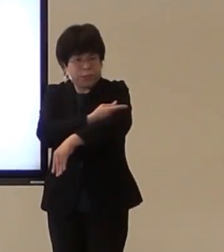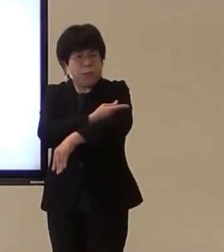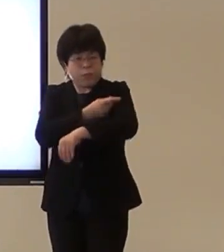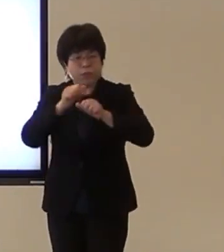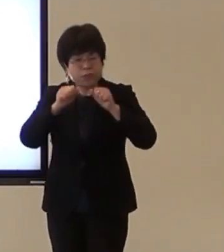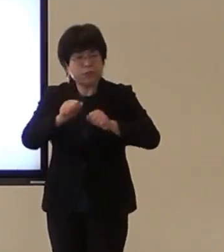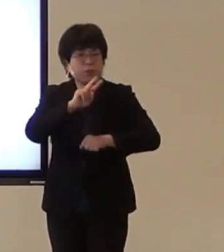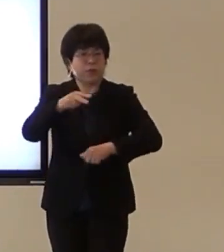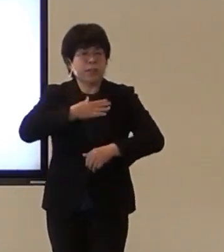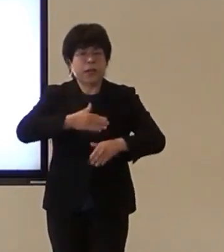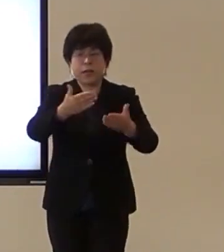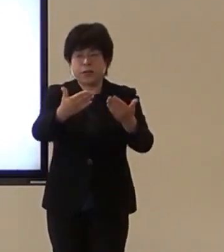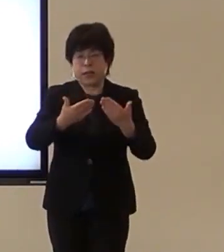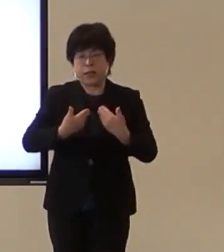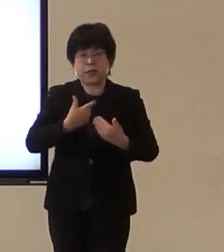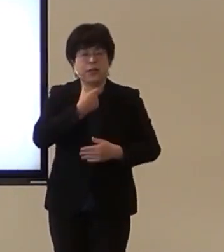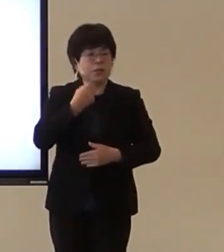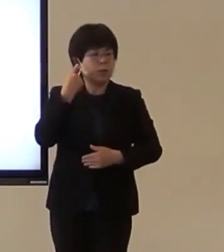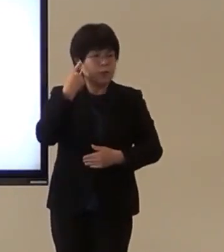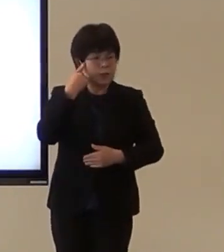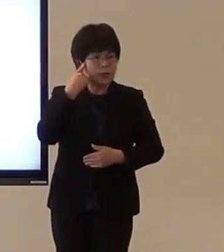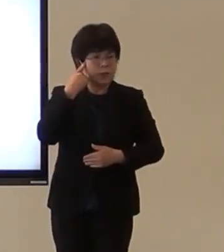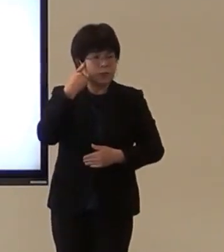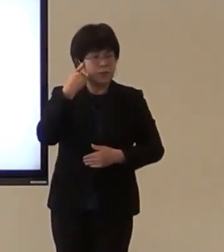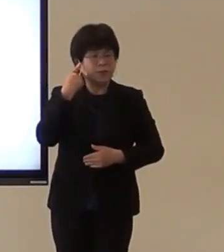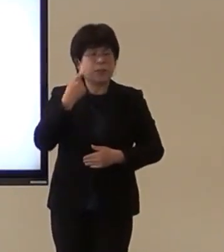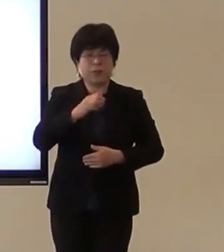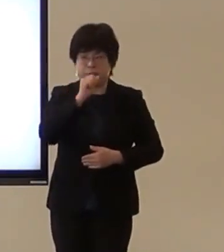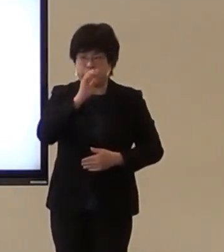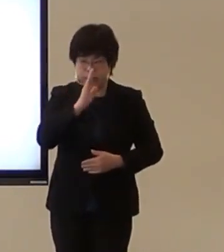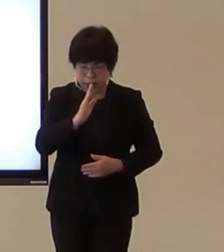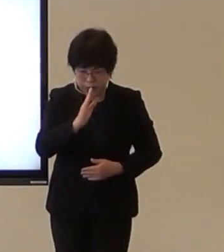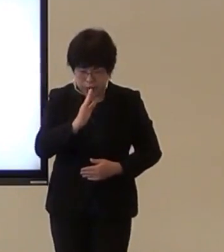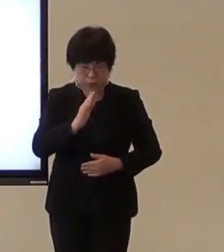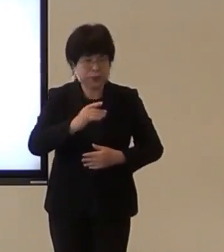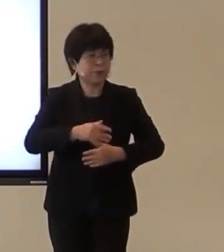願いを申し上げます。私からは以上でございます。よろしくお願いいたします。